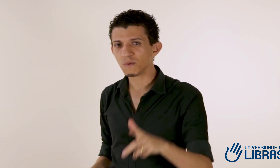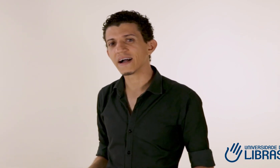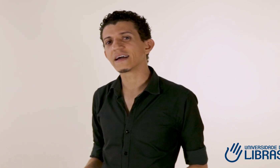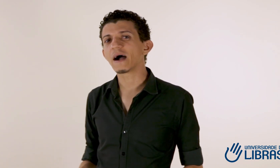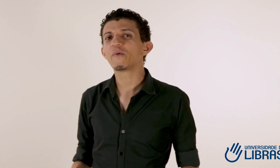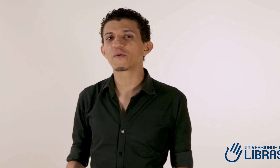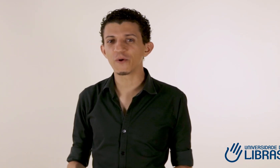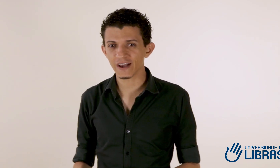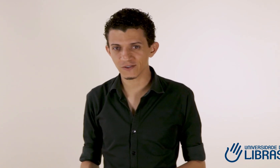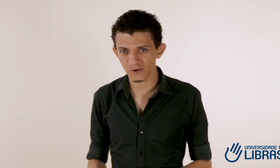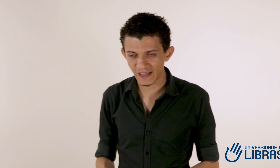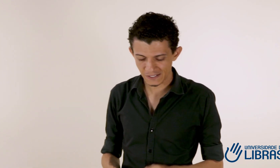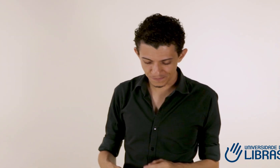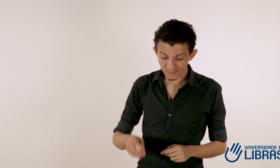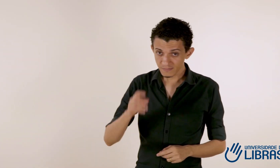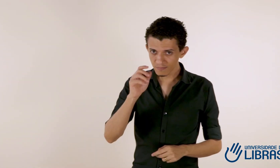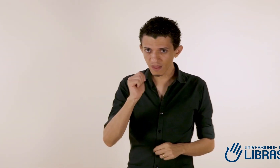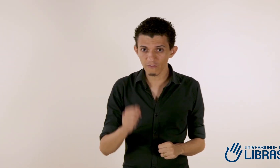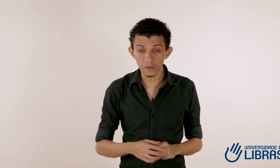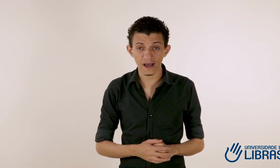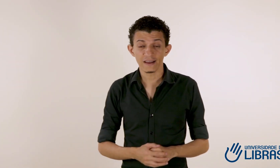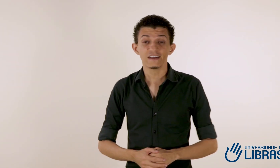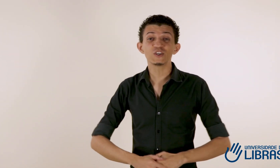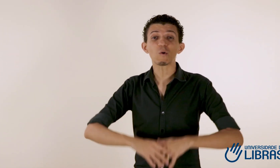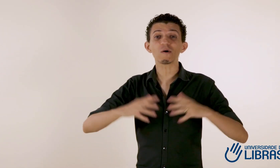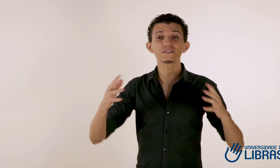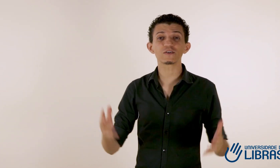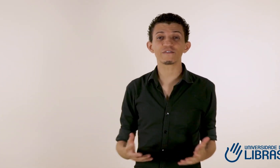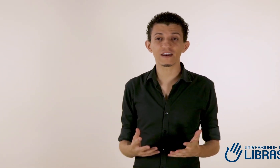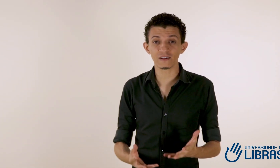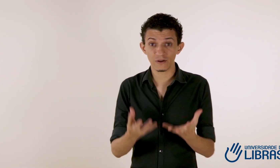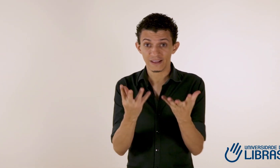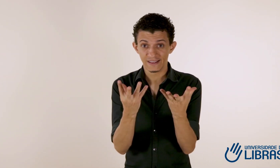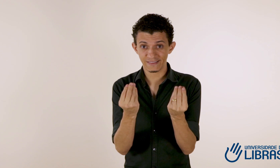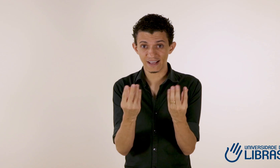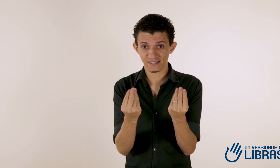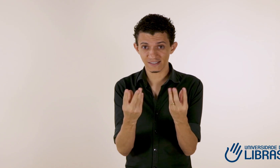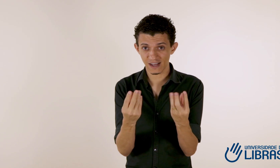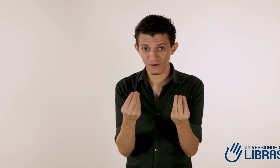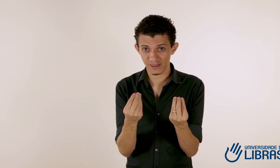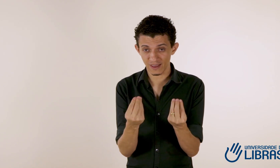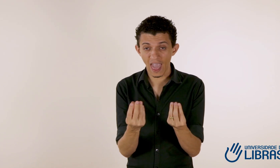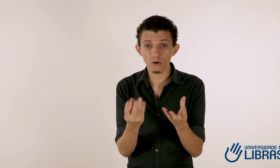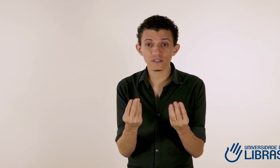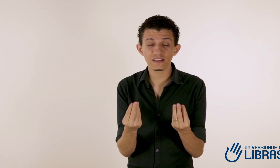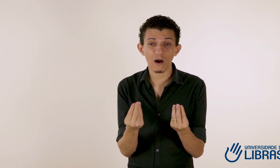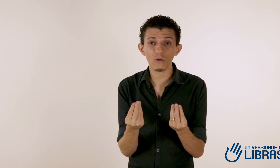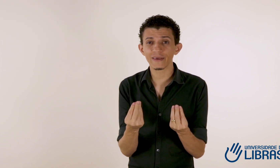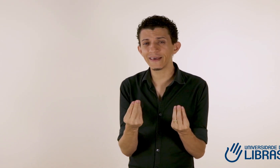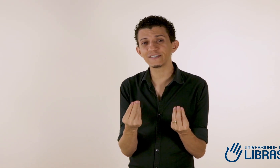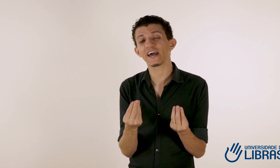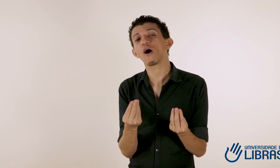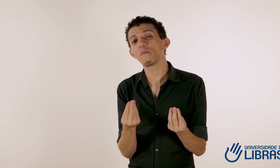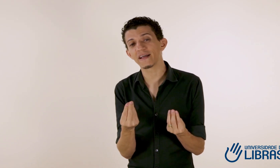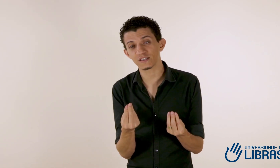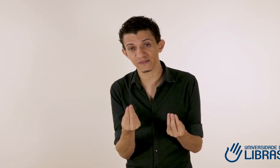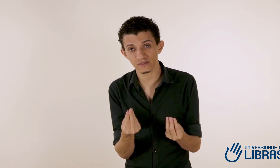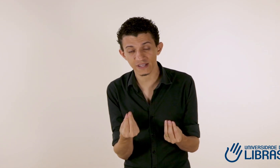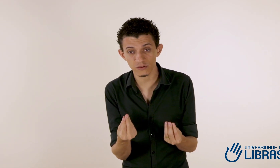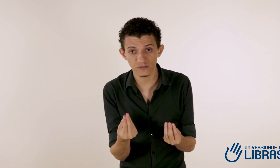explicar daqui a pouco por que isso acontece. Vamos lá. De qual sinal eu tô falando? Desse sinal aqui. É o sinal que geralmente as pessoas traduzem